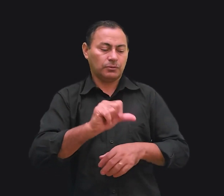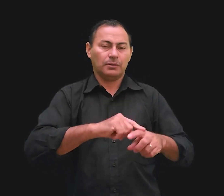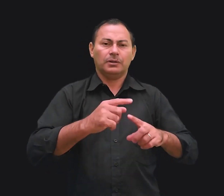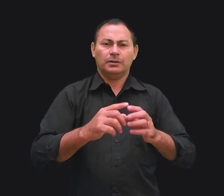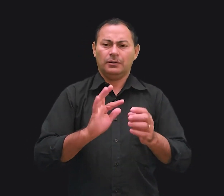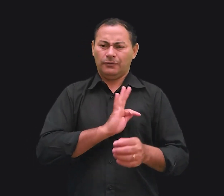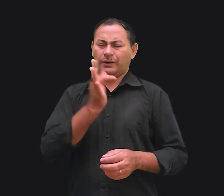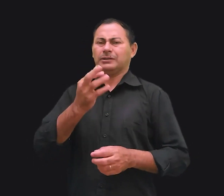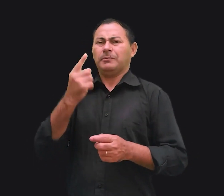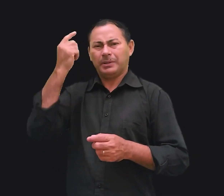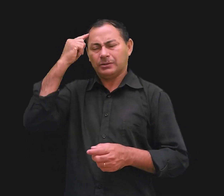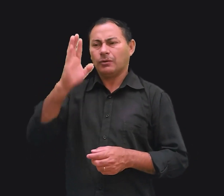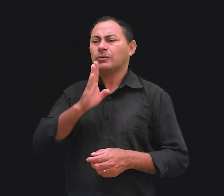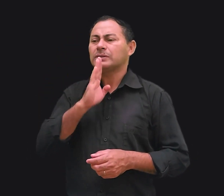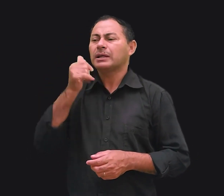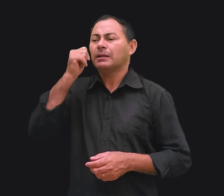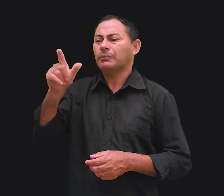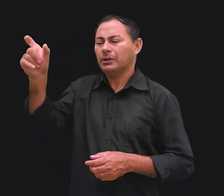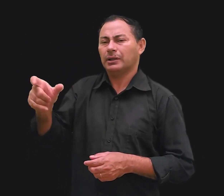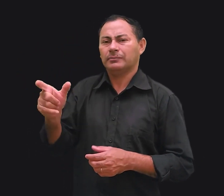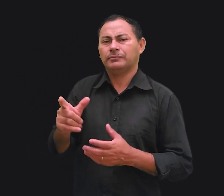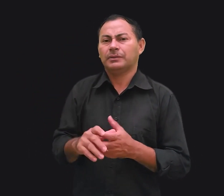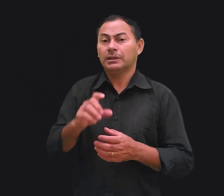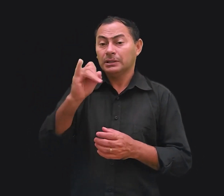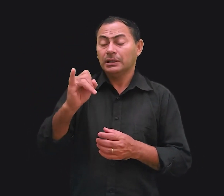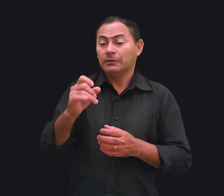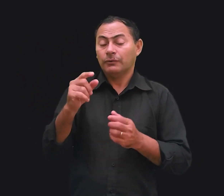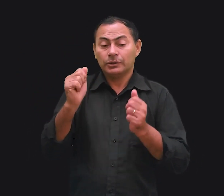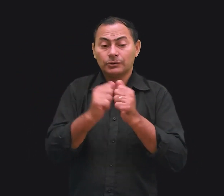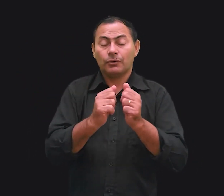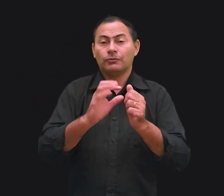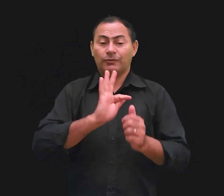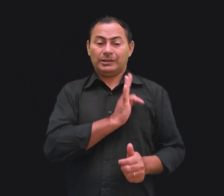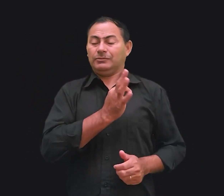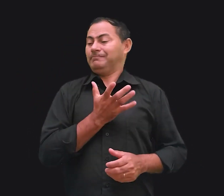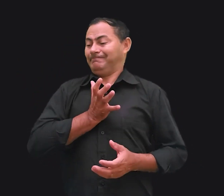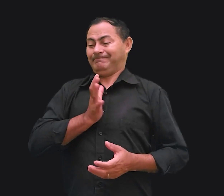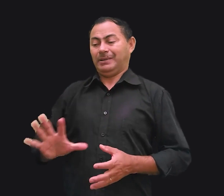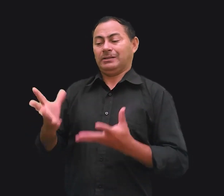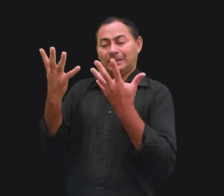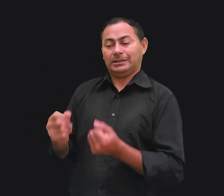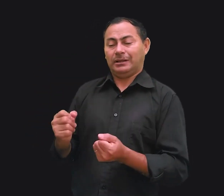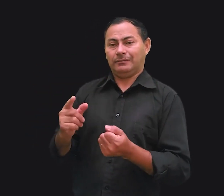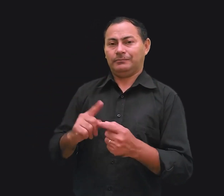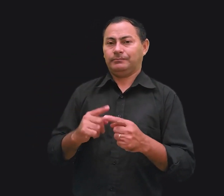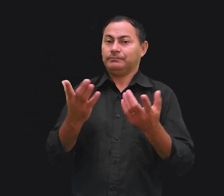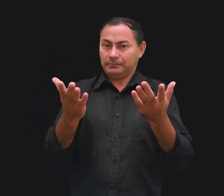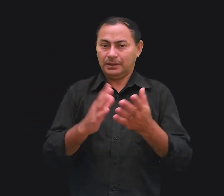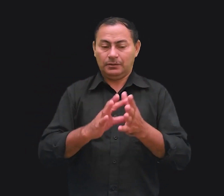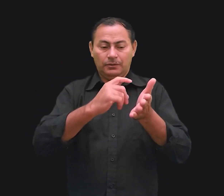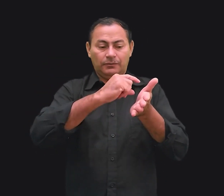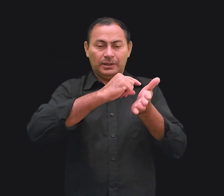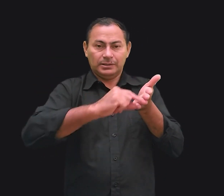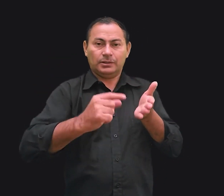consigo mesmo que conhecia aquele tipo de mulher e que, se fosse com ele, não aguentaria aquilo. Então, no